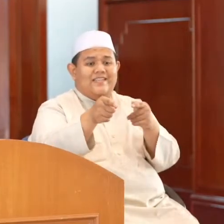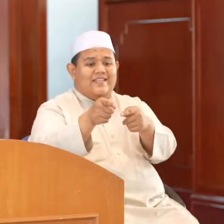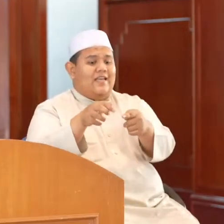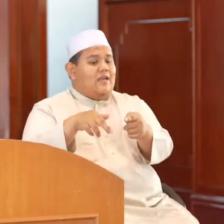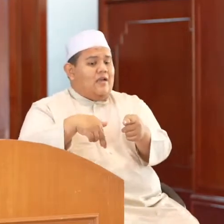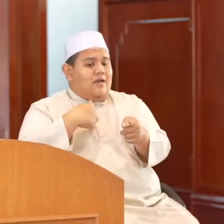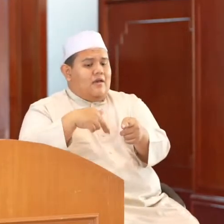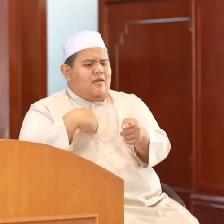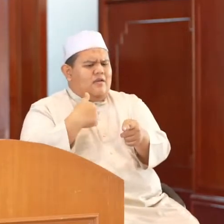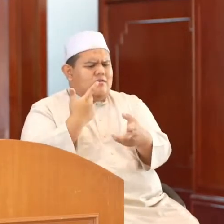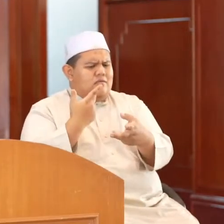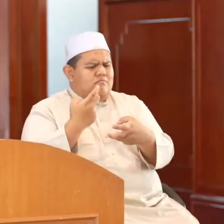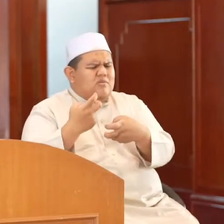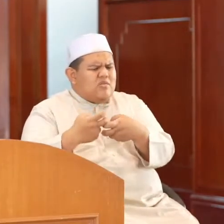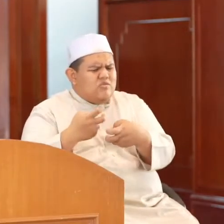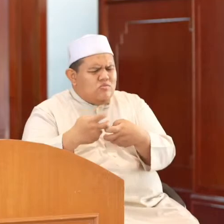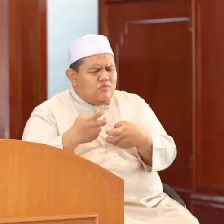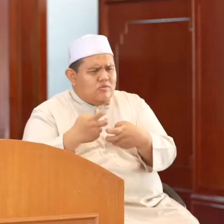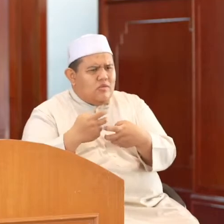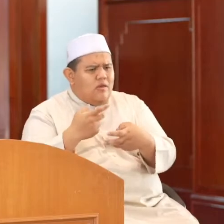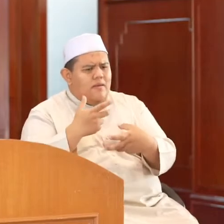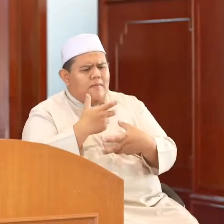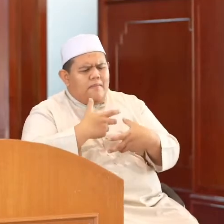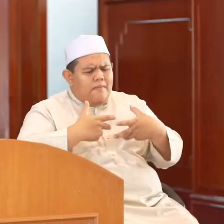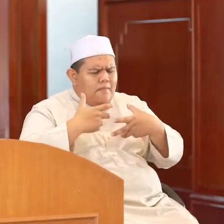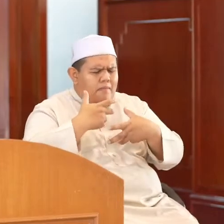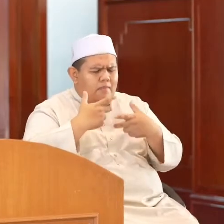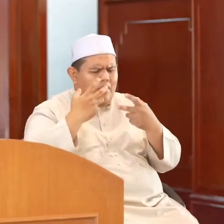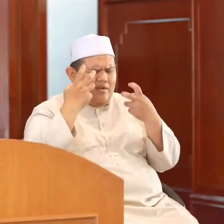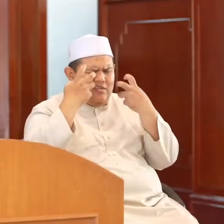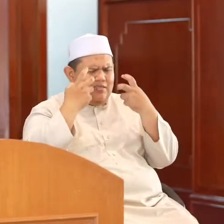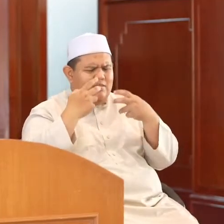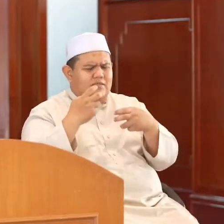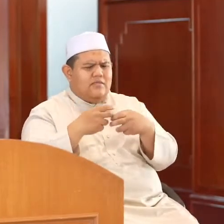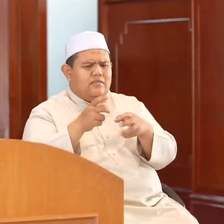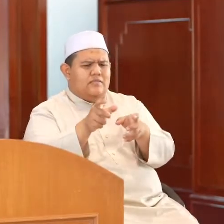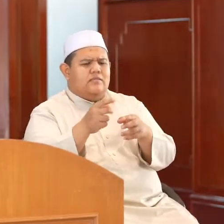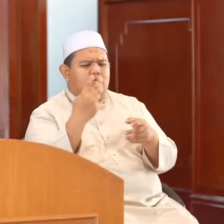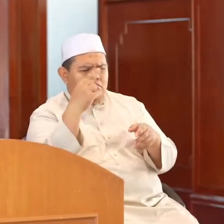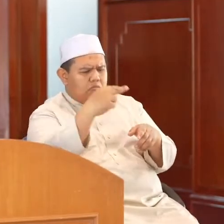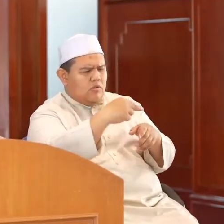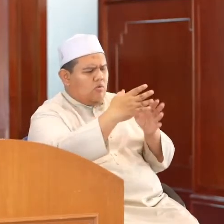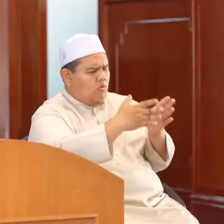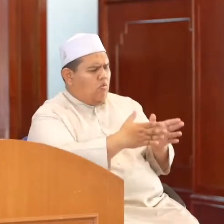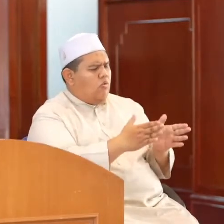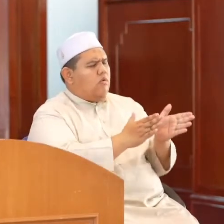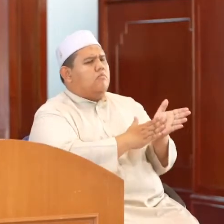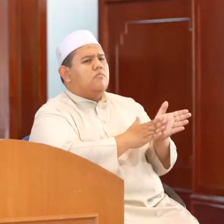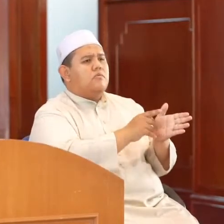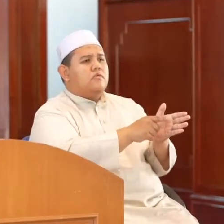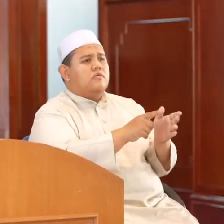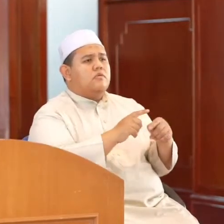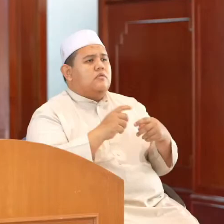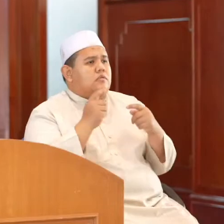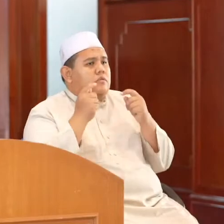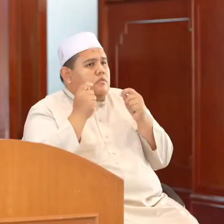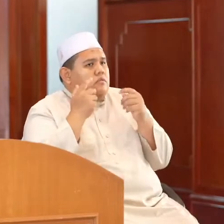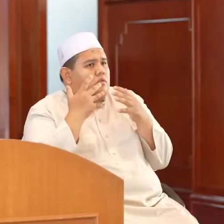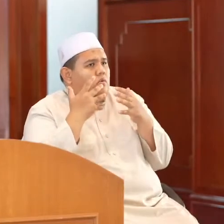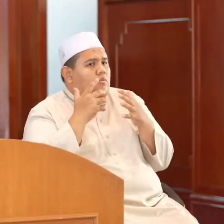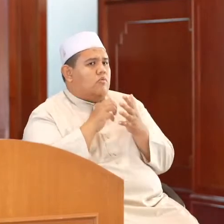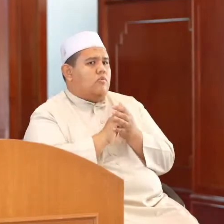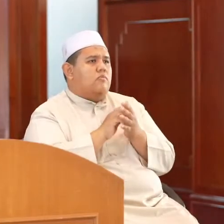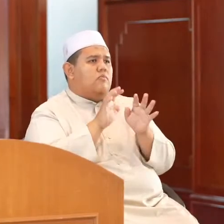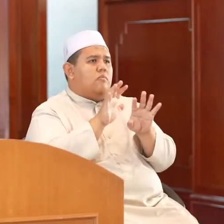dia rasa susah hati kerana dia masih lagi ruang lingkup kemakhlukan. Dia duduk tengok, bimbang, takut.